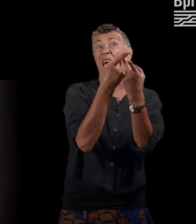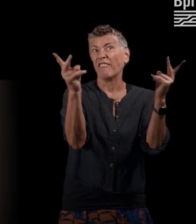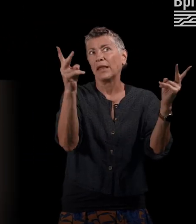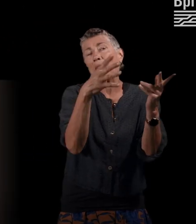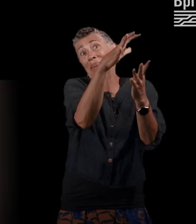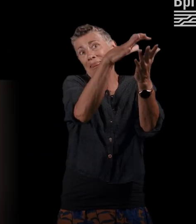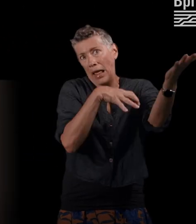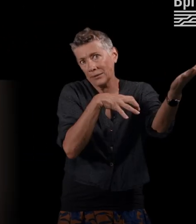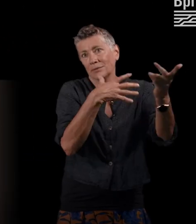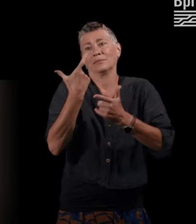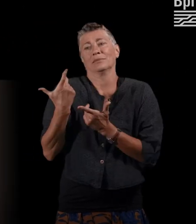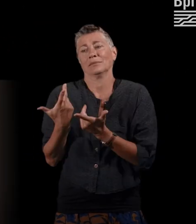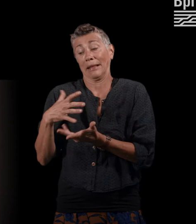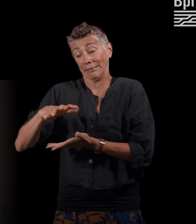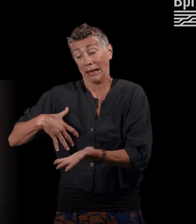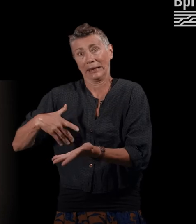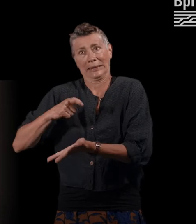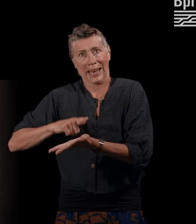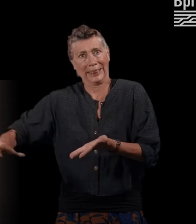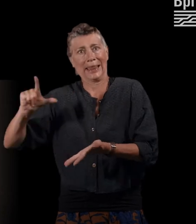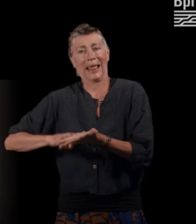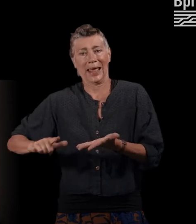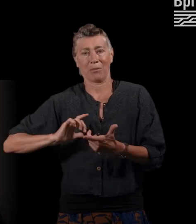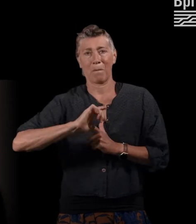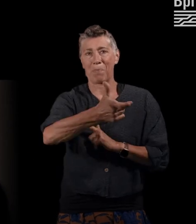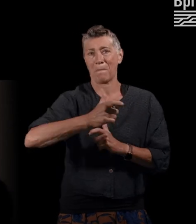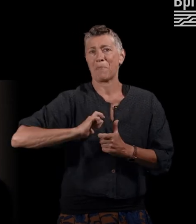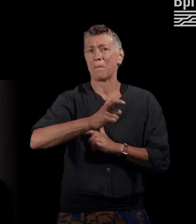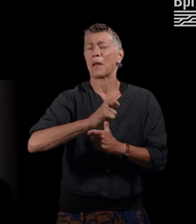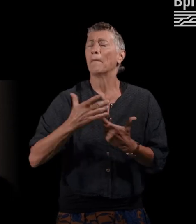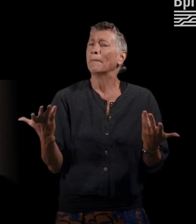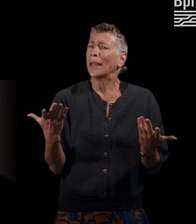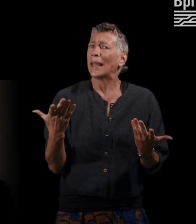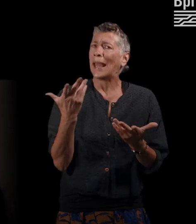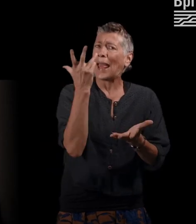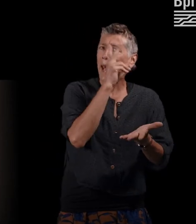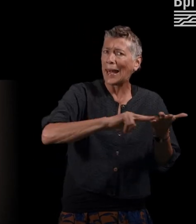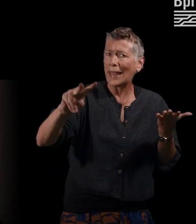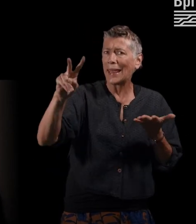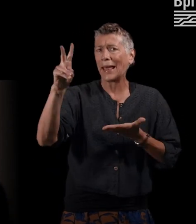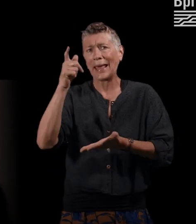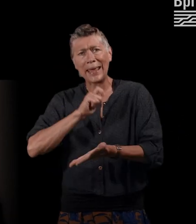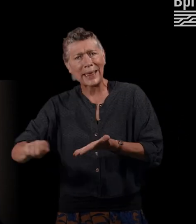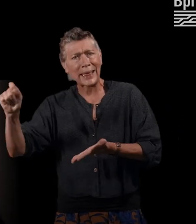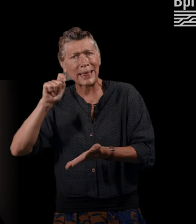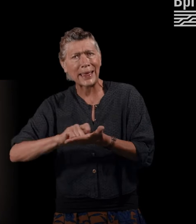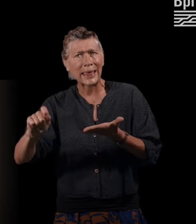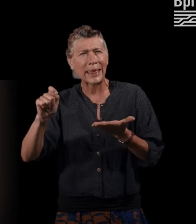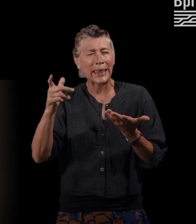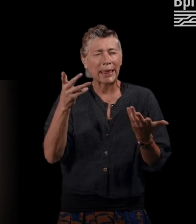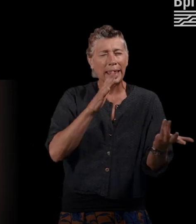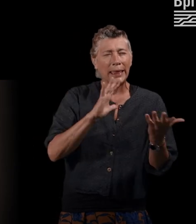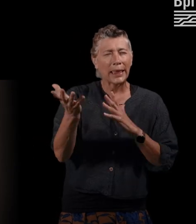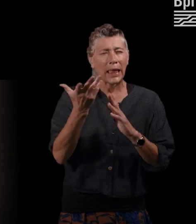finalement entre le texte de la ville et le texte que vous écrivez. Est-ce que c'est la même chose lire et écrire finalement ? Parce que vous la lisez, cette